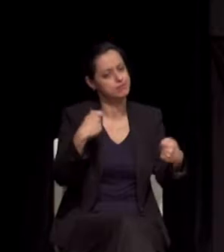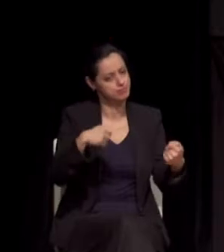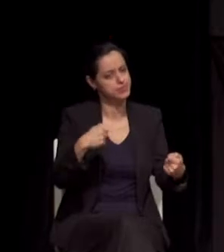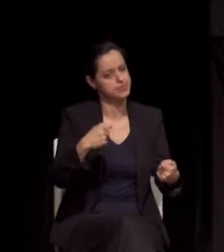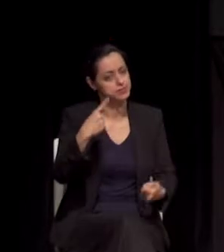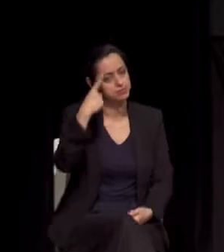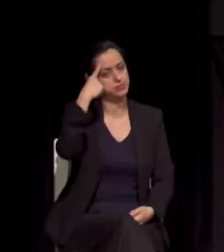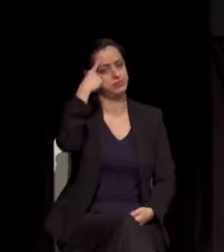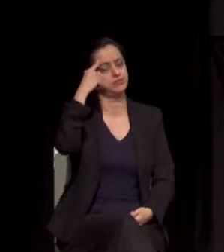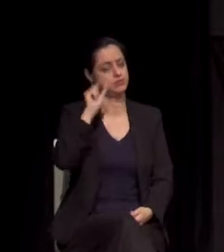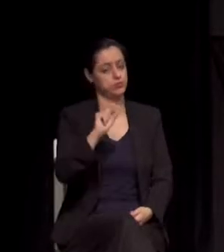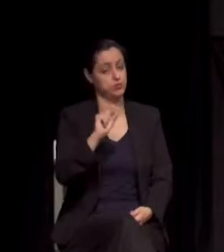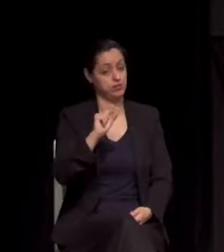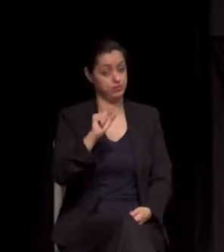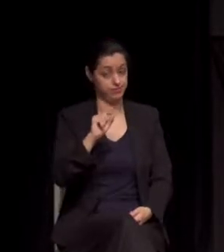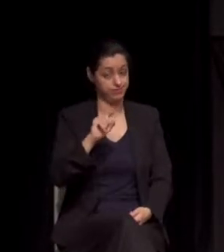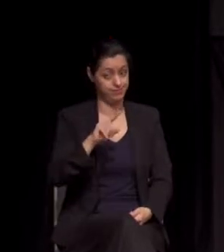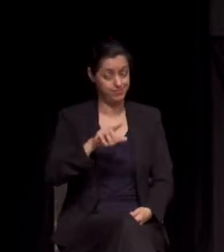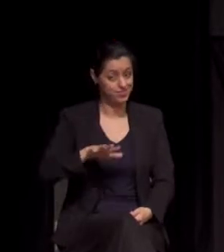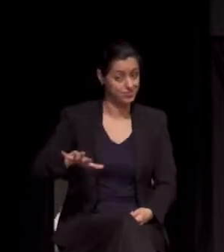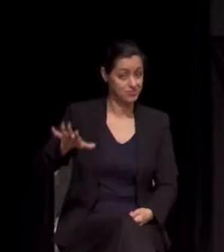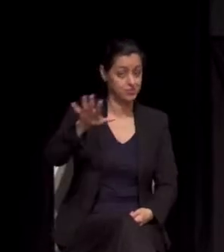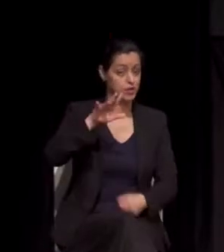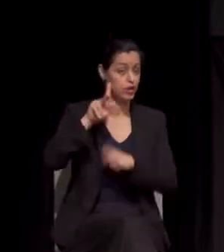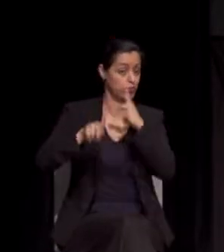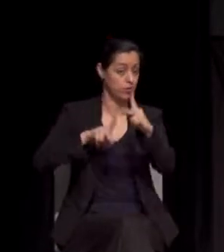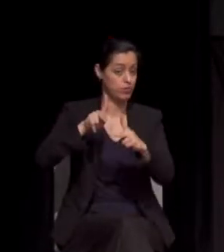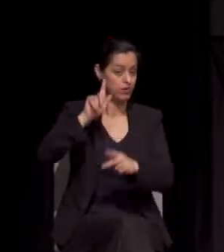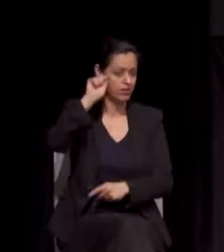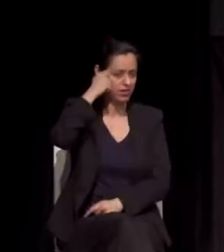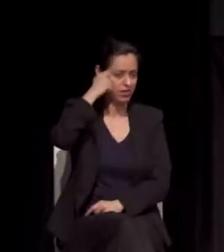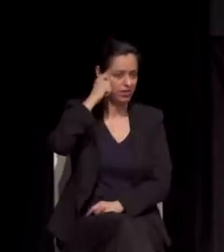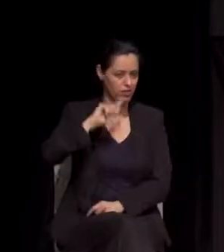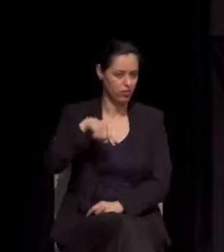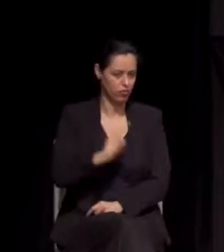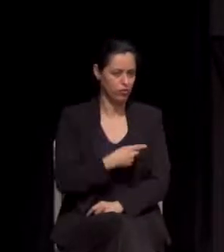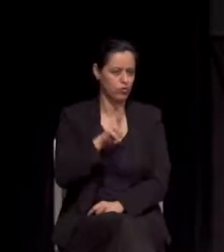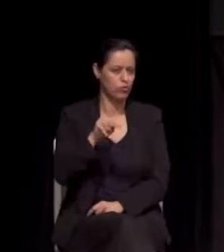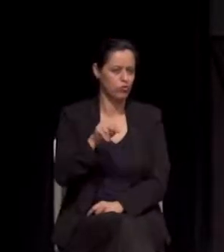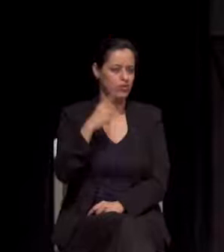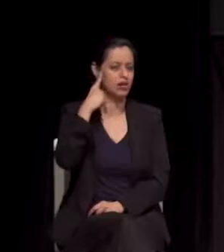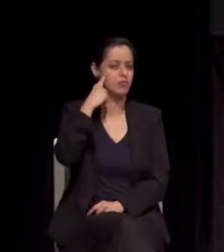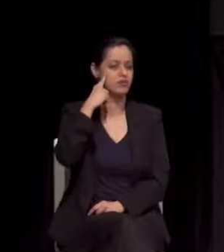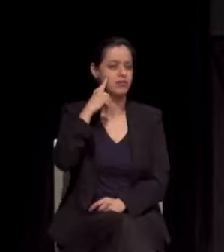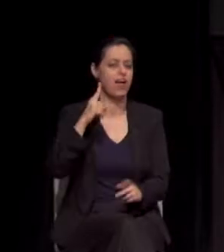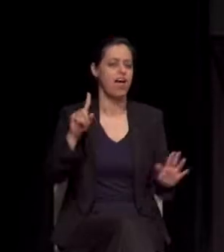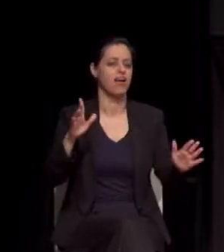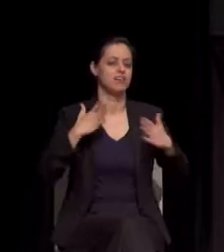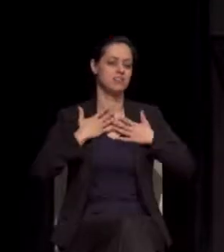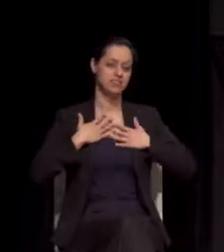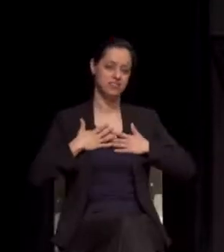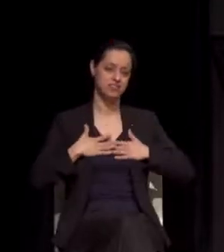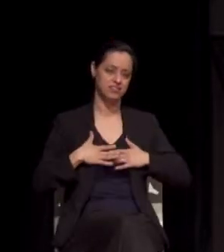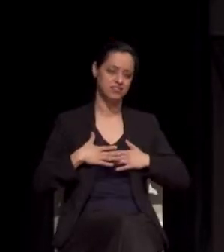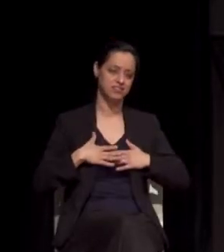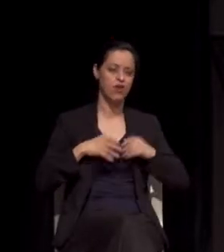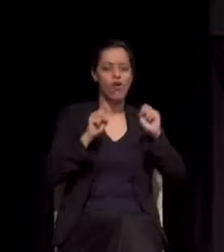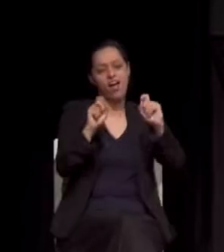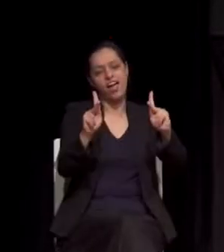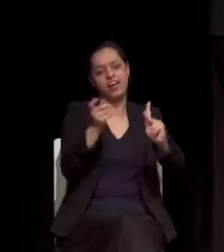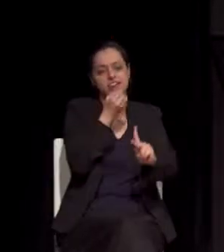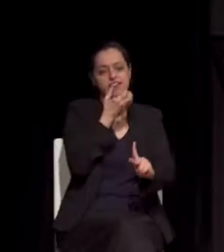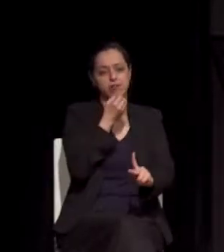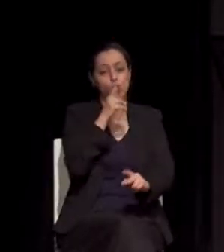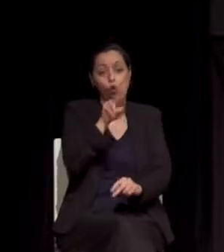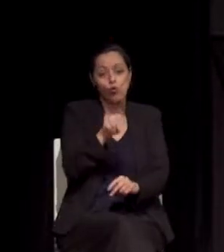que, para a população negra, a gente nunca baixou o punho cerrado, né? A gente não teve tempo